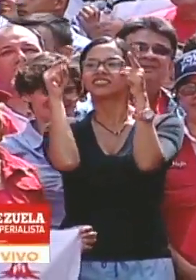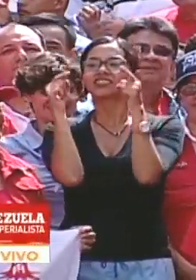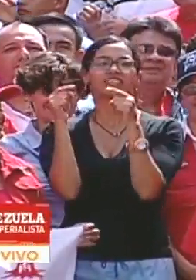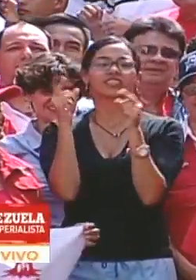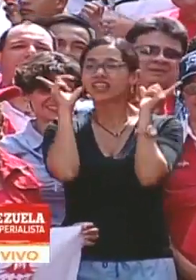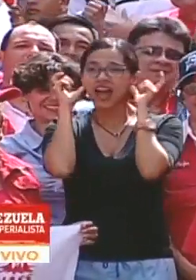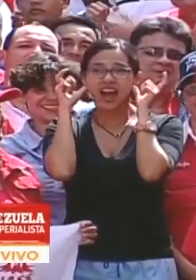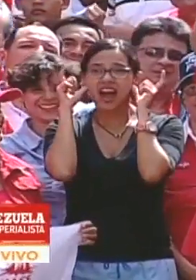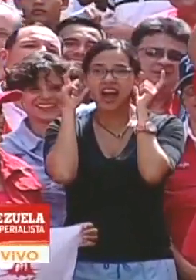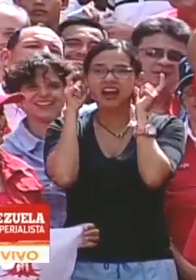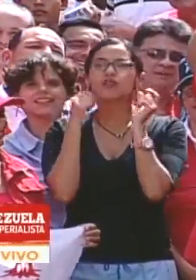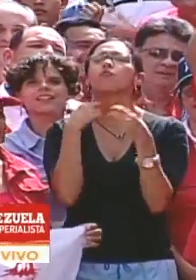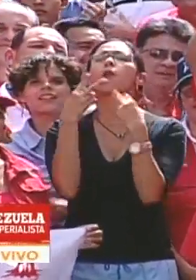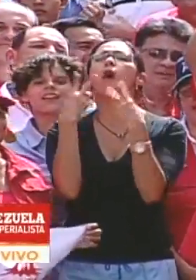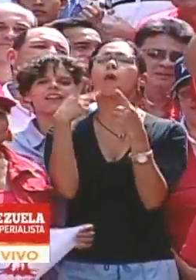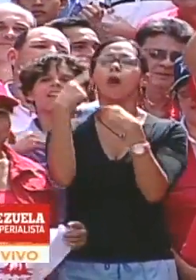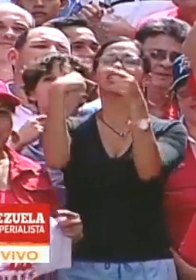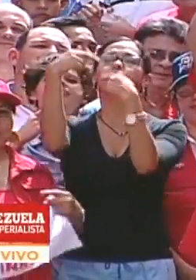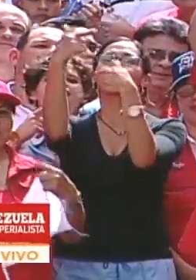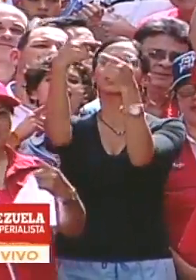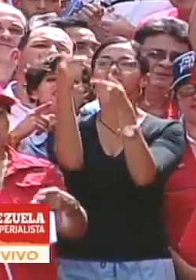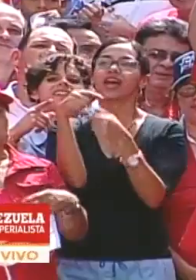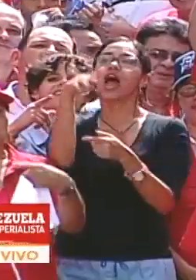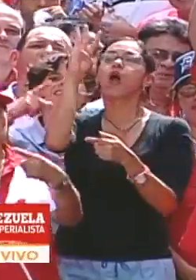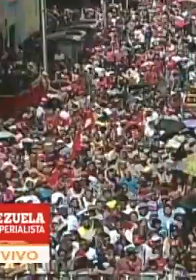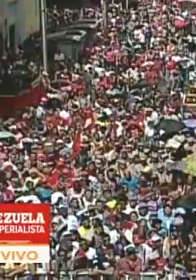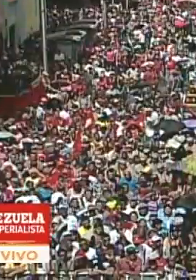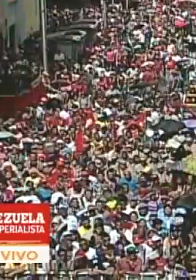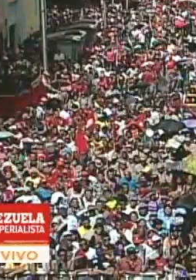Si no me escucha, que se corra la voz. En